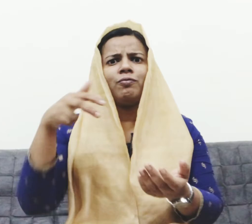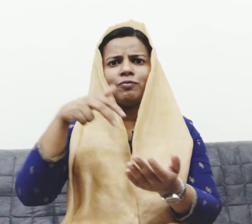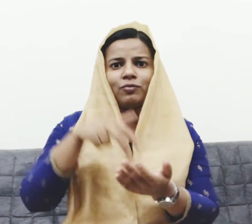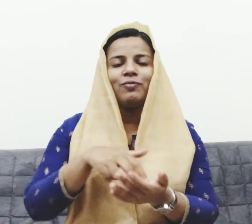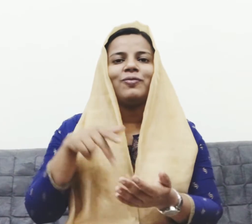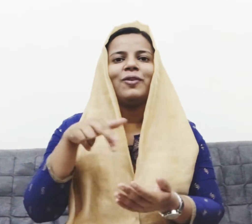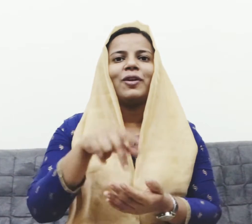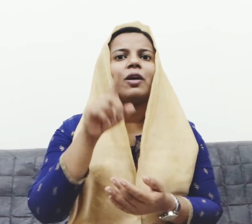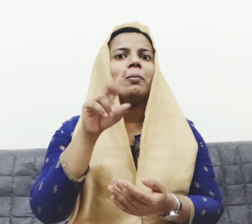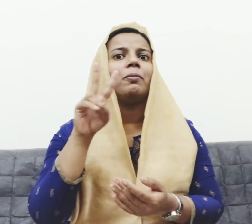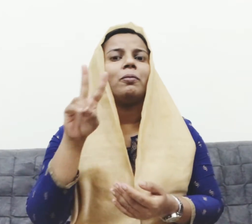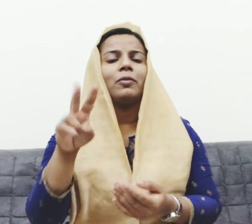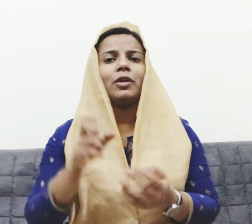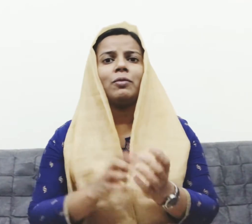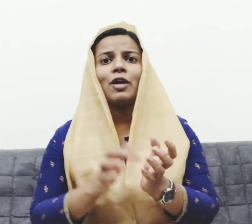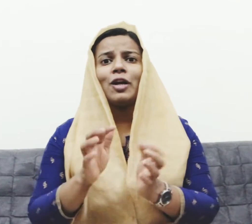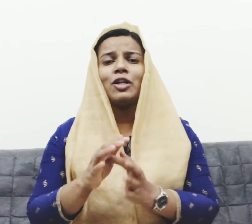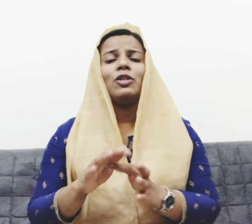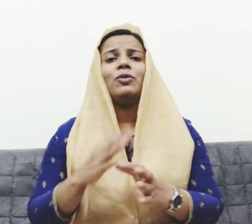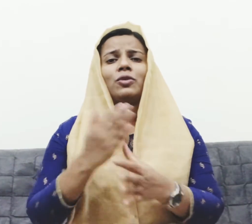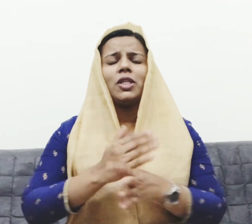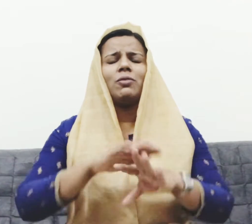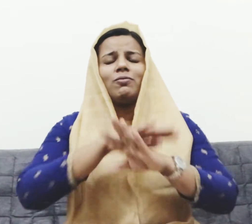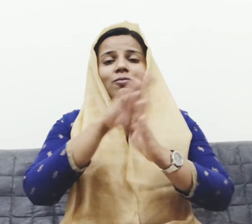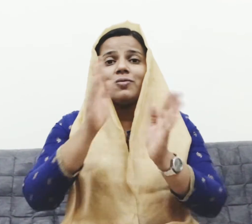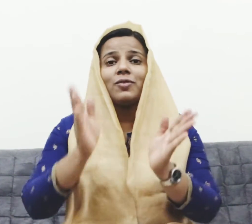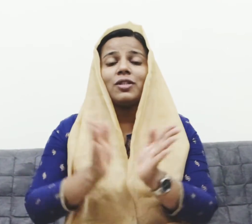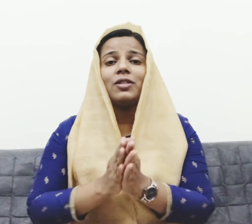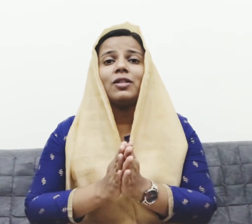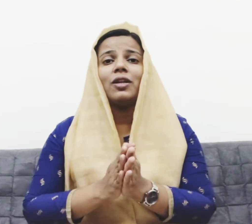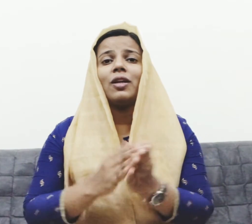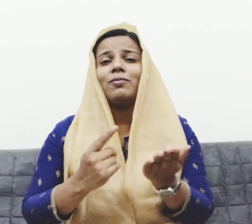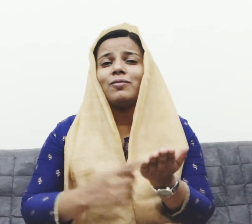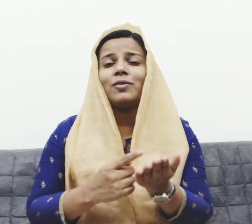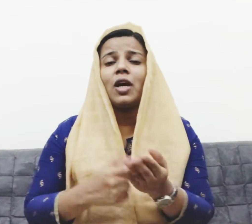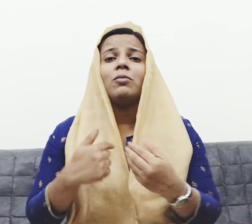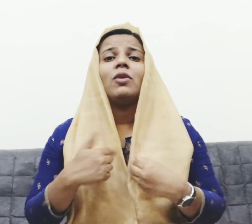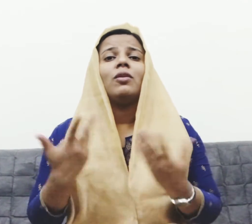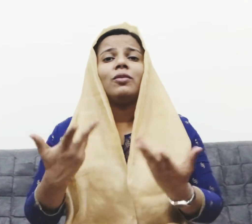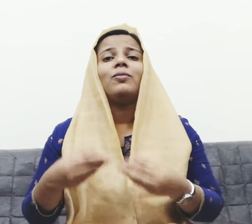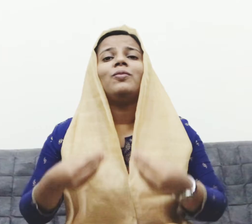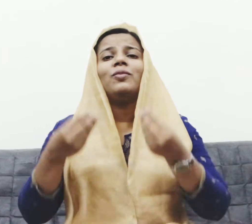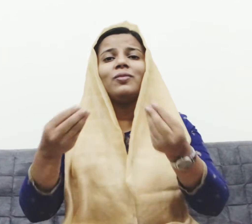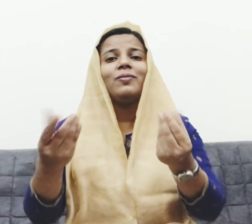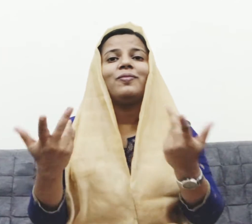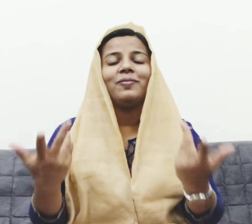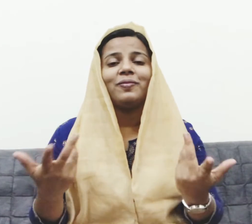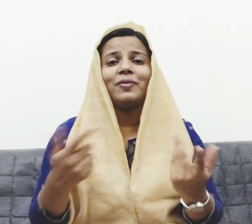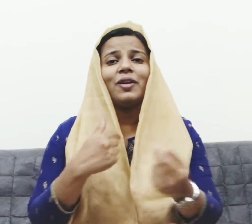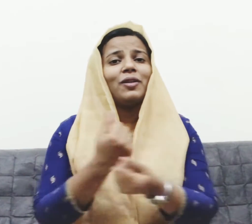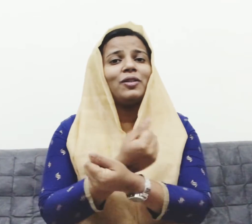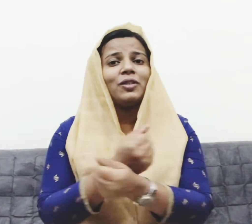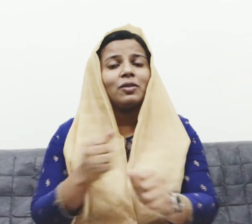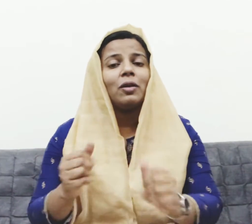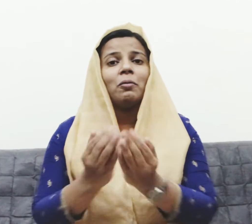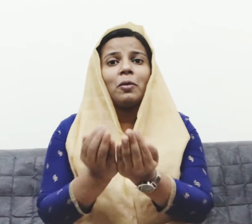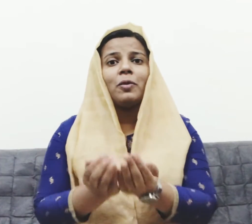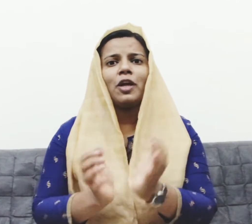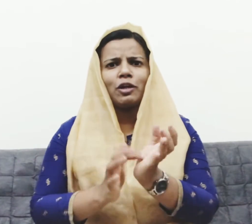ആമേൻ. 12-ാമത്തെ വാക്യം പറയുന്നു, യഹോവ എനിക്ക് ചെയ്ത സകല ഉപകാരങ്ങൾക്കും ഞാനവൻ എന്തു പകരം കൊടുക്കും. ഞാൻ രക്ഷയുടെ പാനപാത്രം എടുത്ത് യഹോവയുടെ നാമം